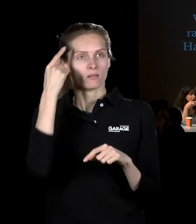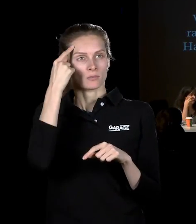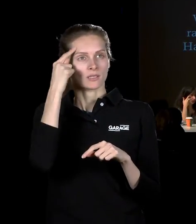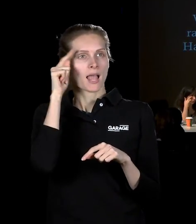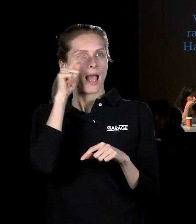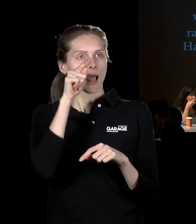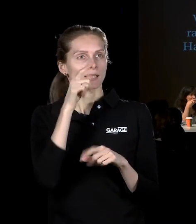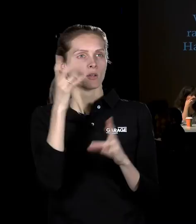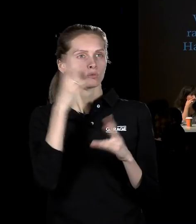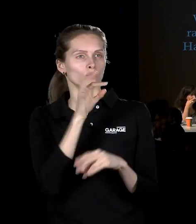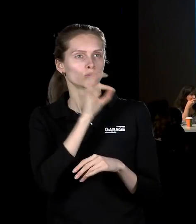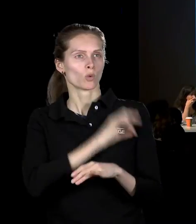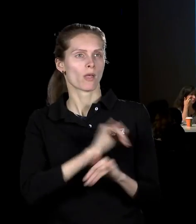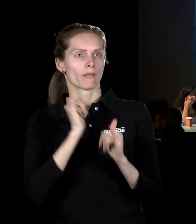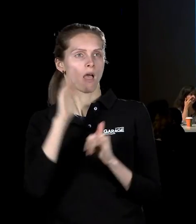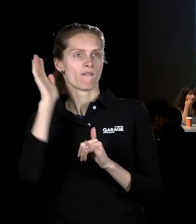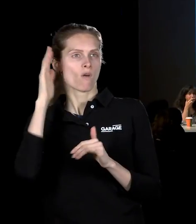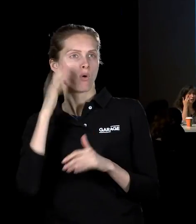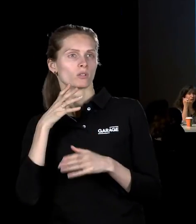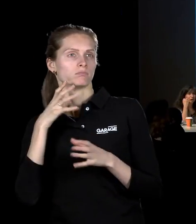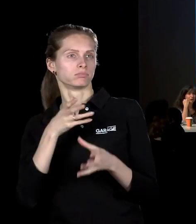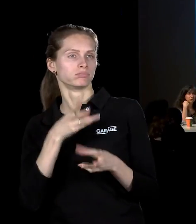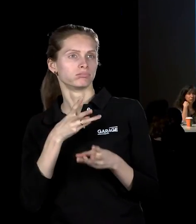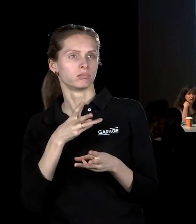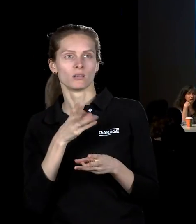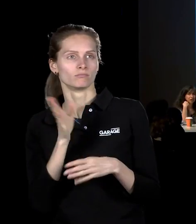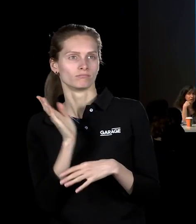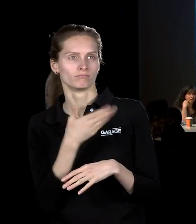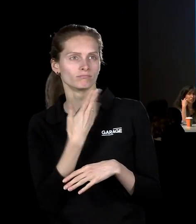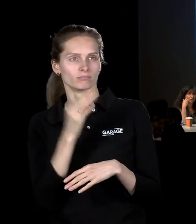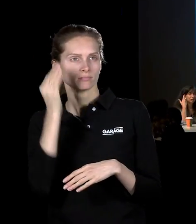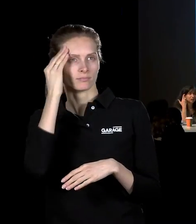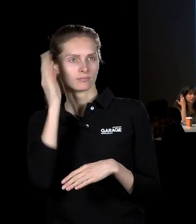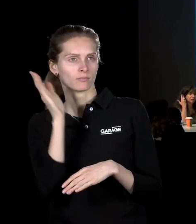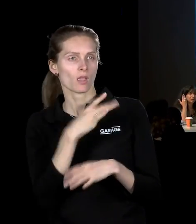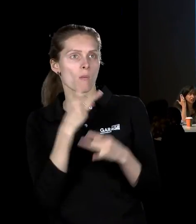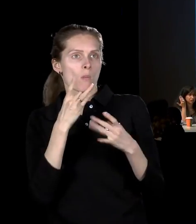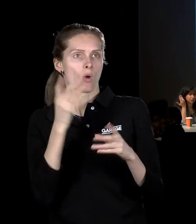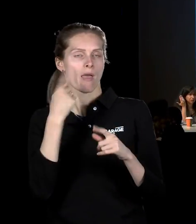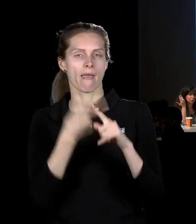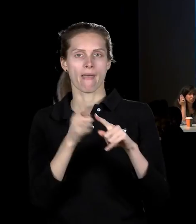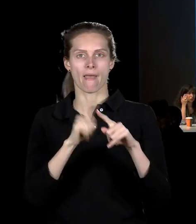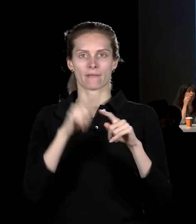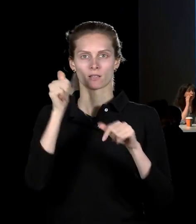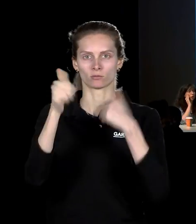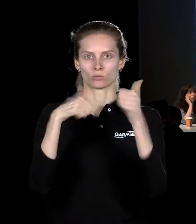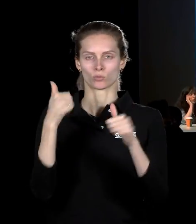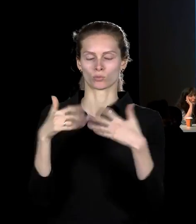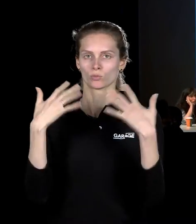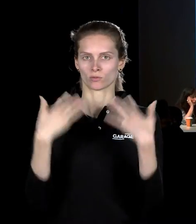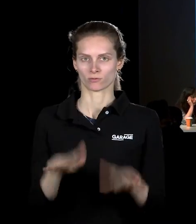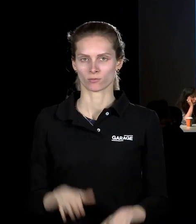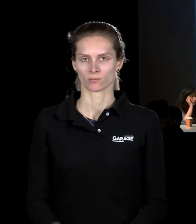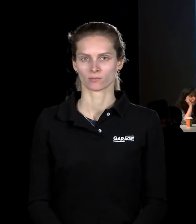скульптуру. Они иногда подписаны местами, довольно редко подписаны, когда это строение сооружено. Вот